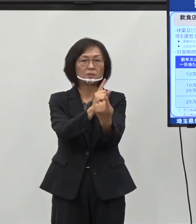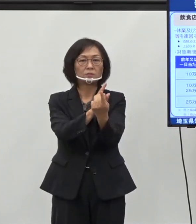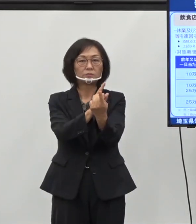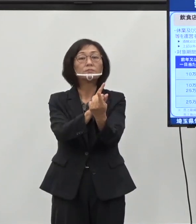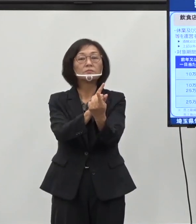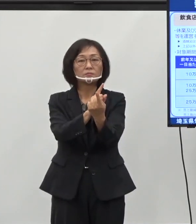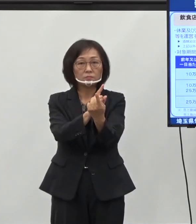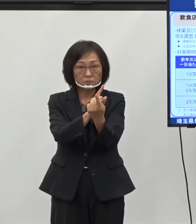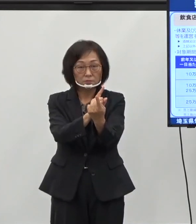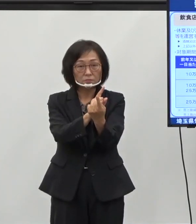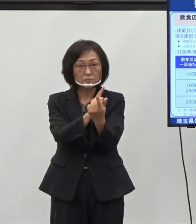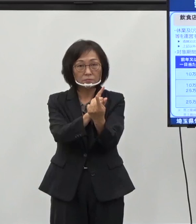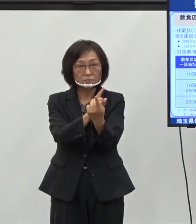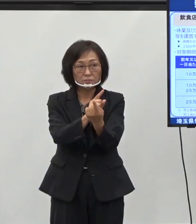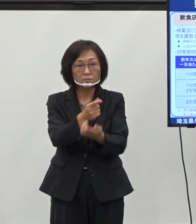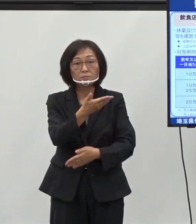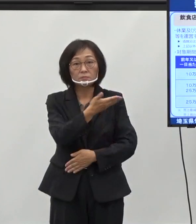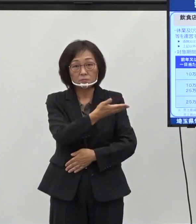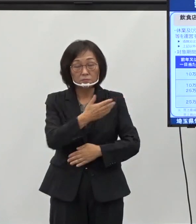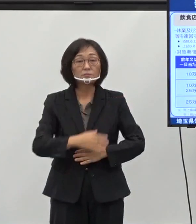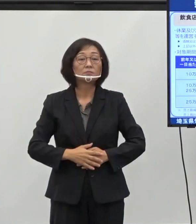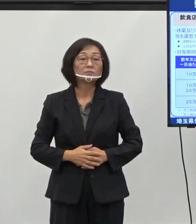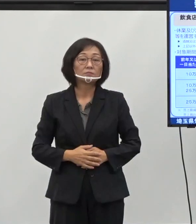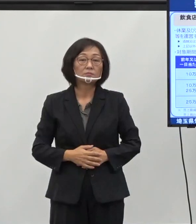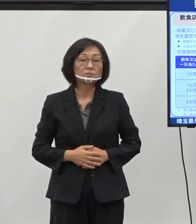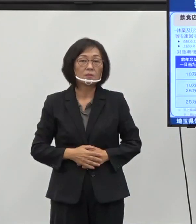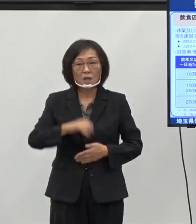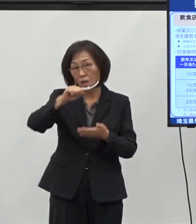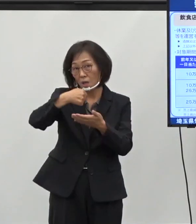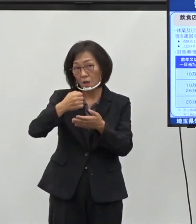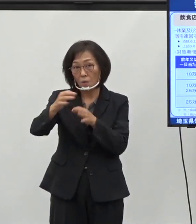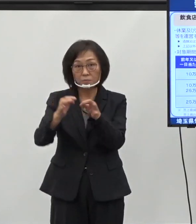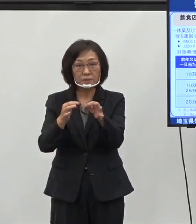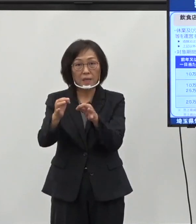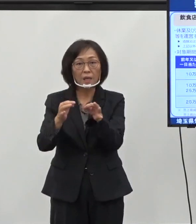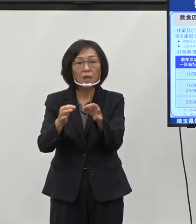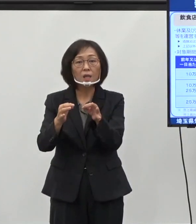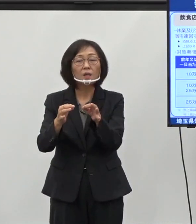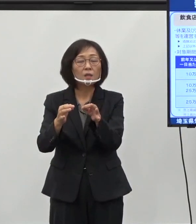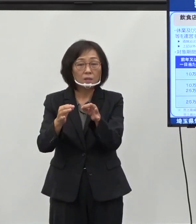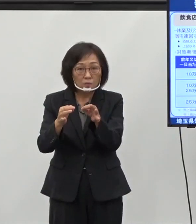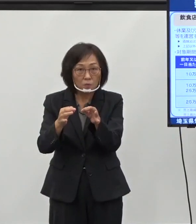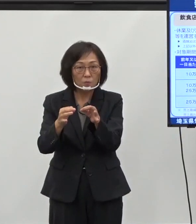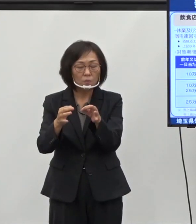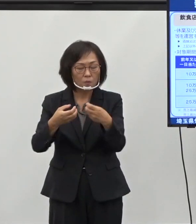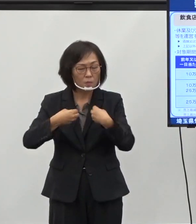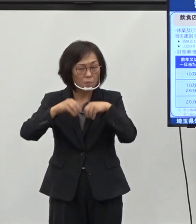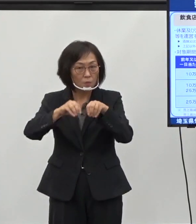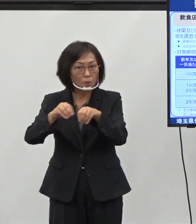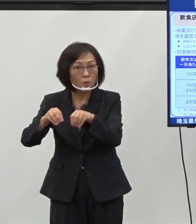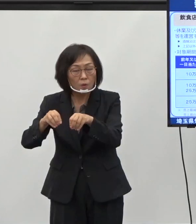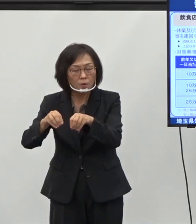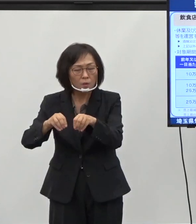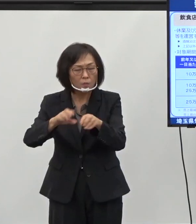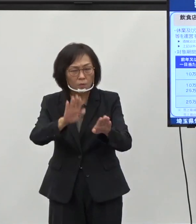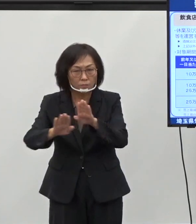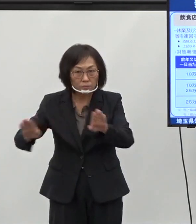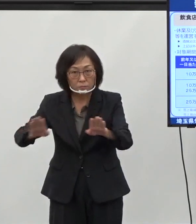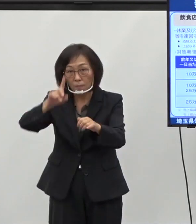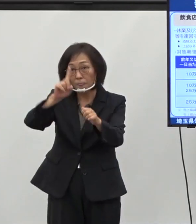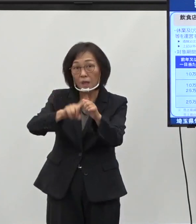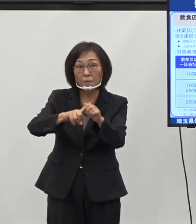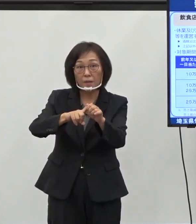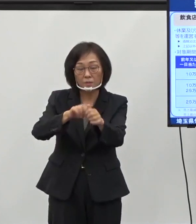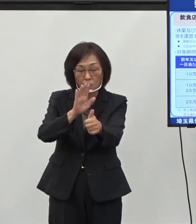パネルの左側をご覧いただきたいんですが、飲食店等に対する感染防止対策協力金